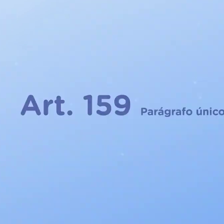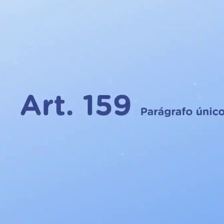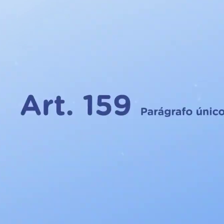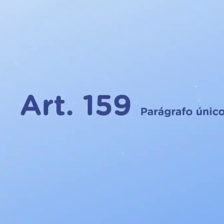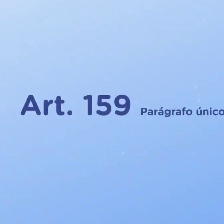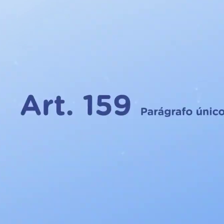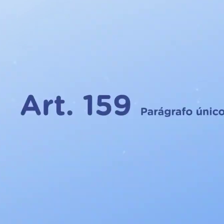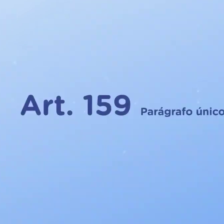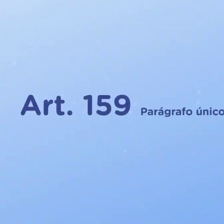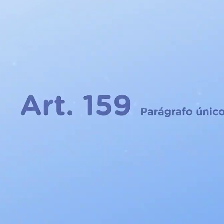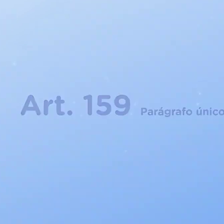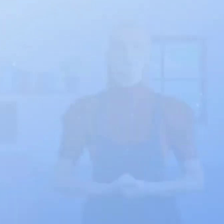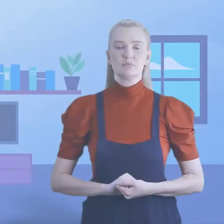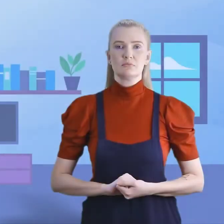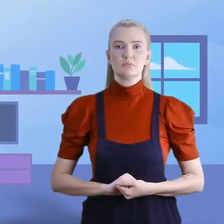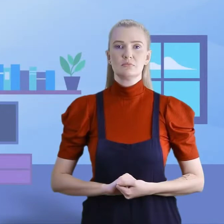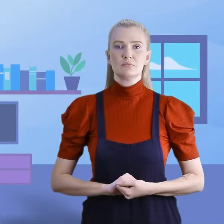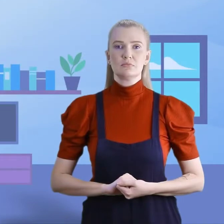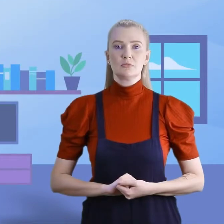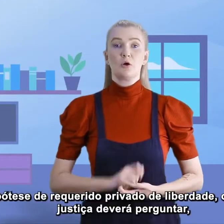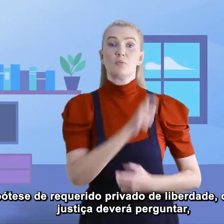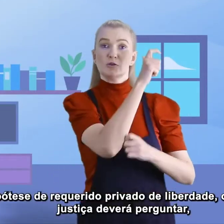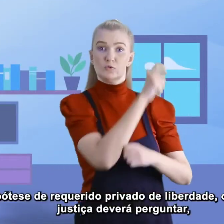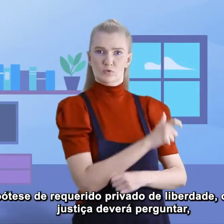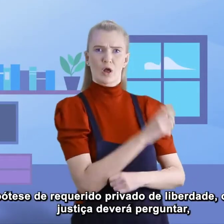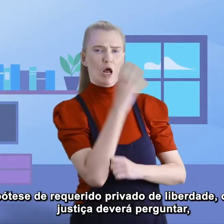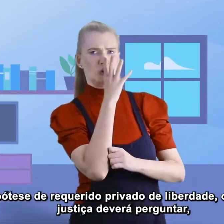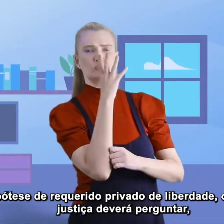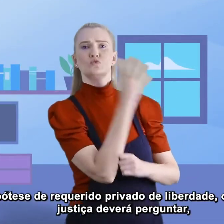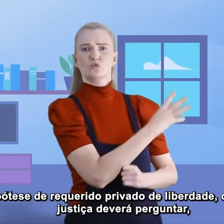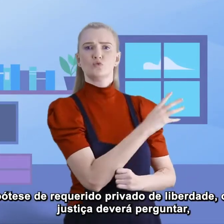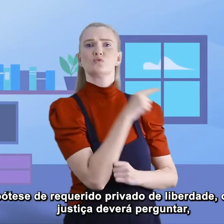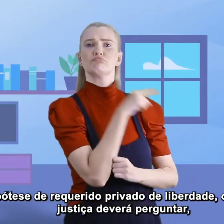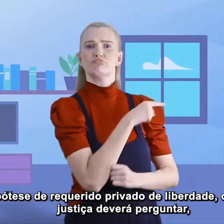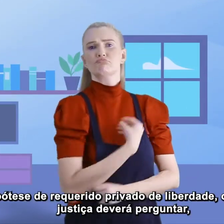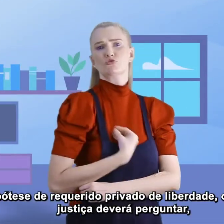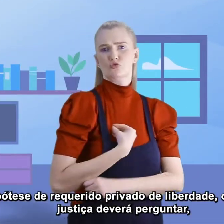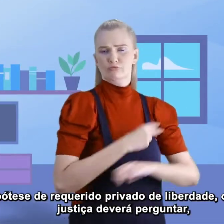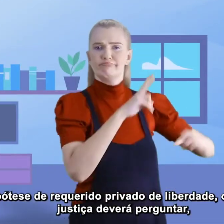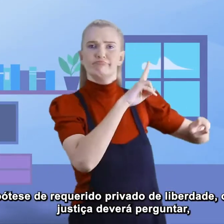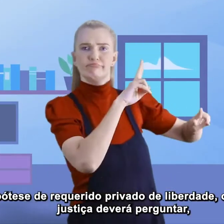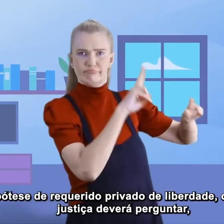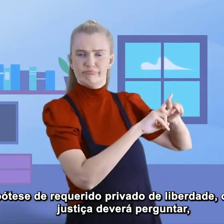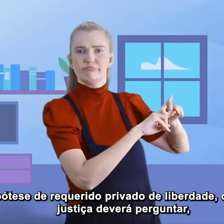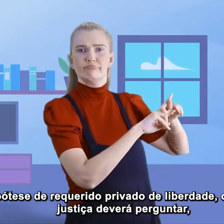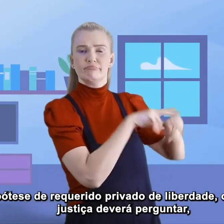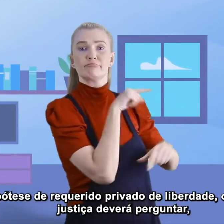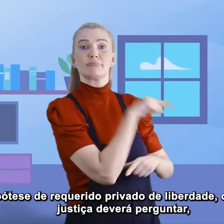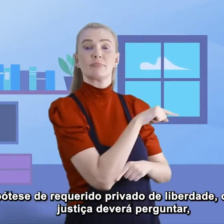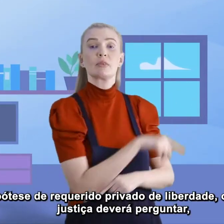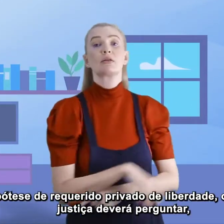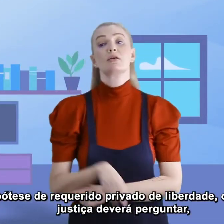Artigo 159, parágrafo único. Na hipótese de requerido privado de liberdade, o oficial de justiça